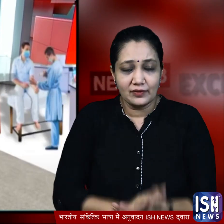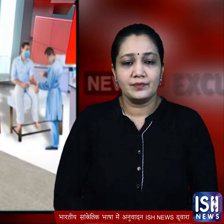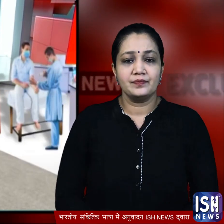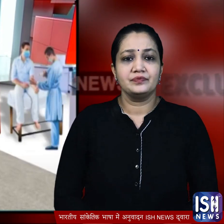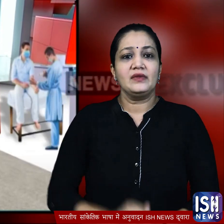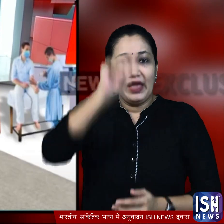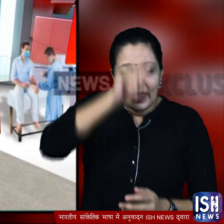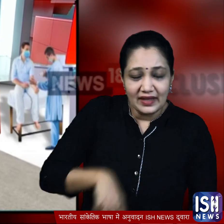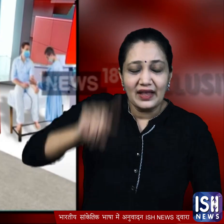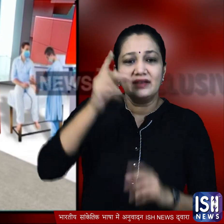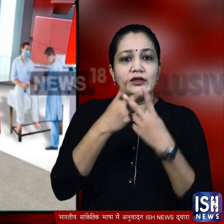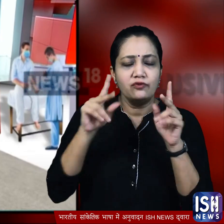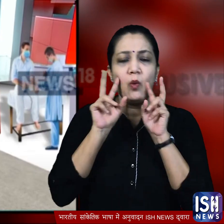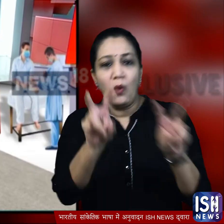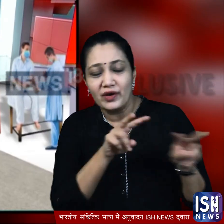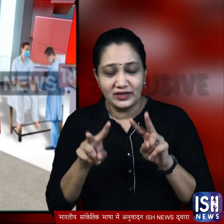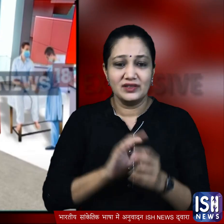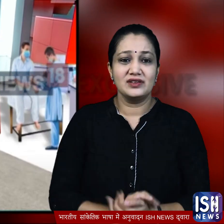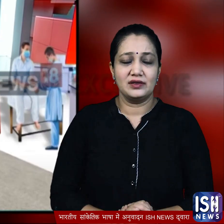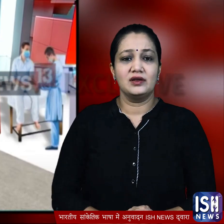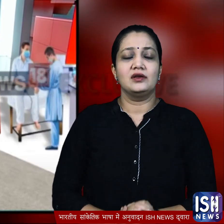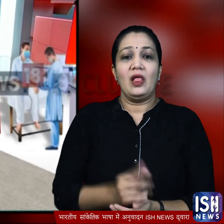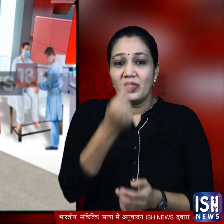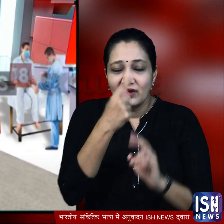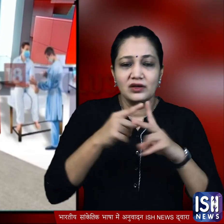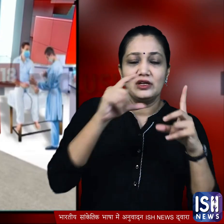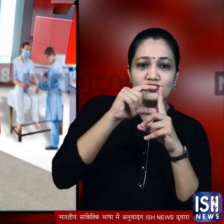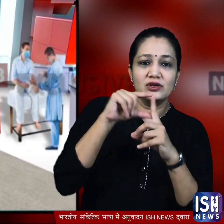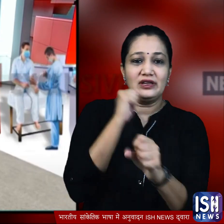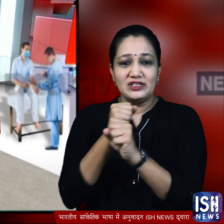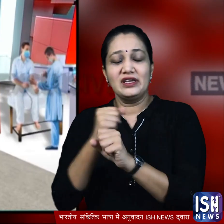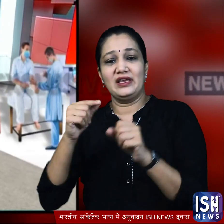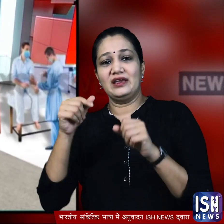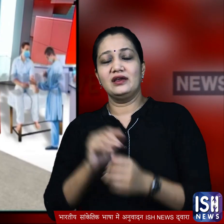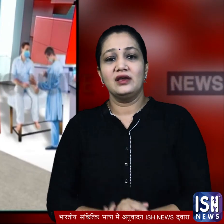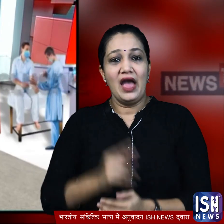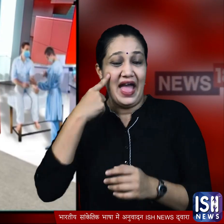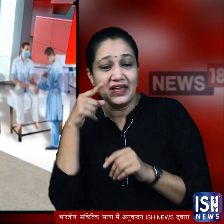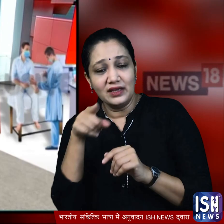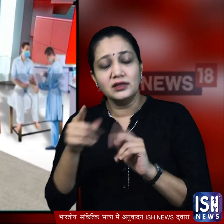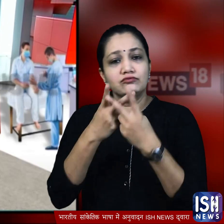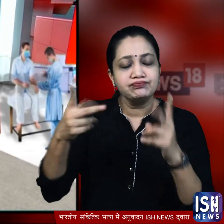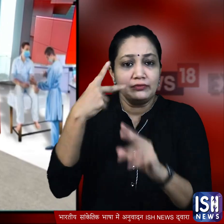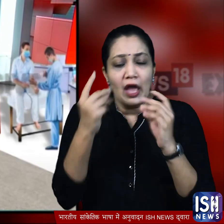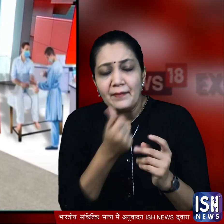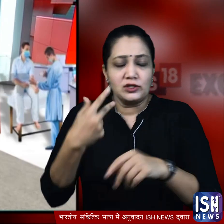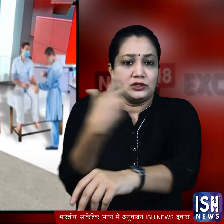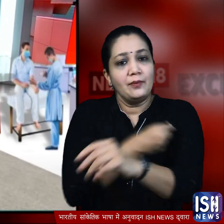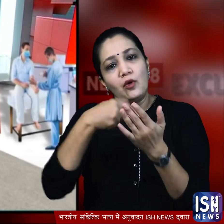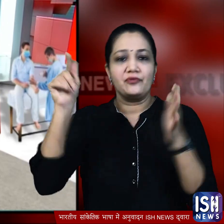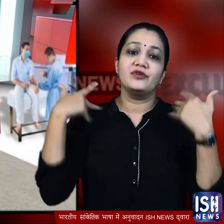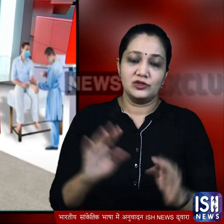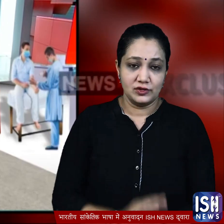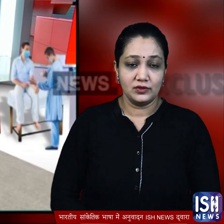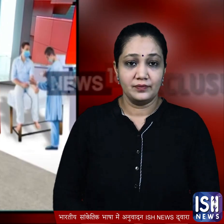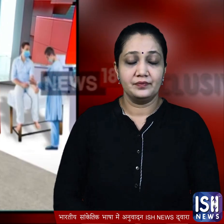रहा है। देश में दवाओं के इस्तेमाल पर निगरानी रखने वाली एजेंसी ड्रग कंट्रोलर जनरल ऑफ इंडिया से भी इसके इमरजेंसी